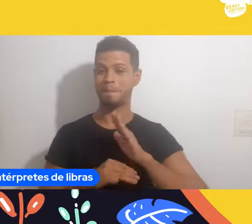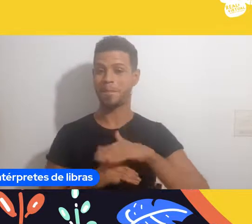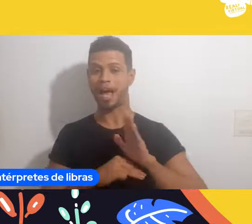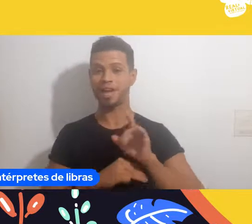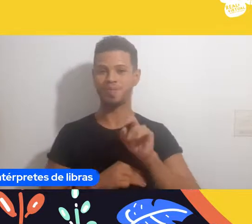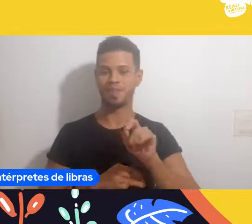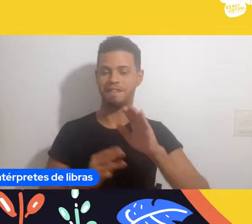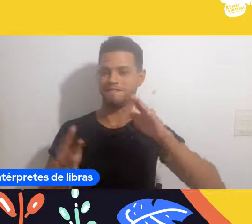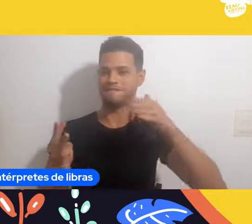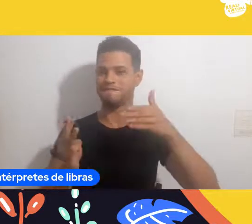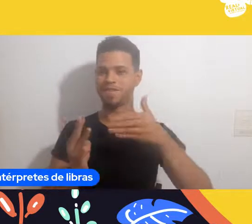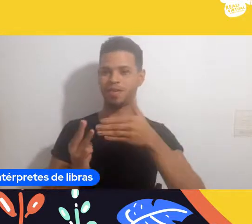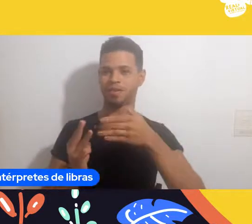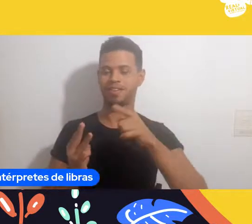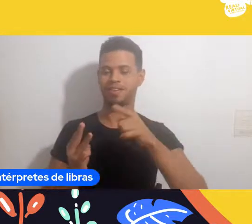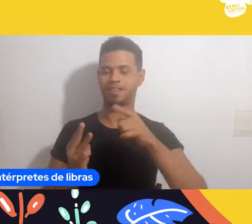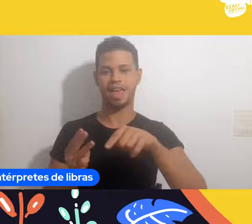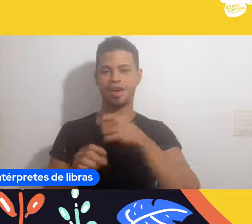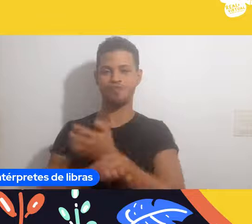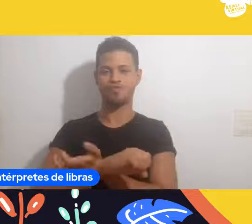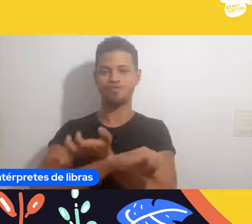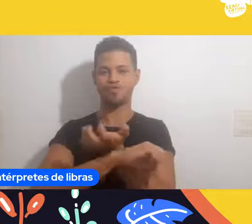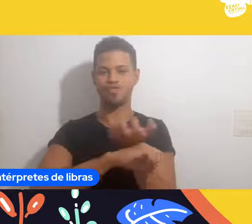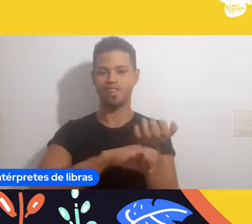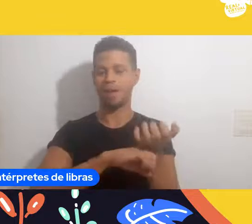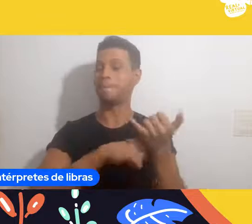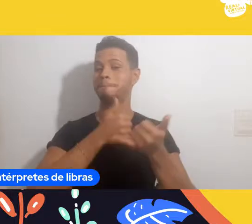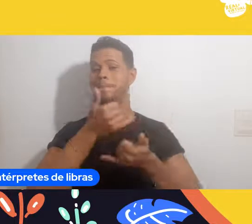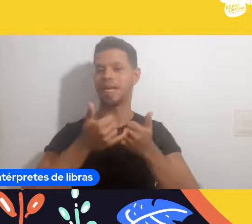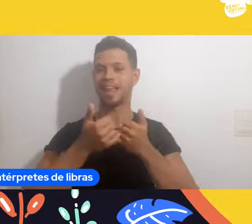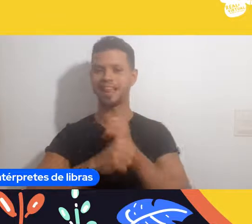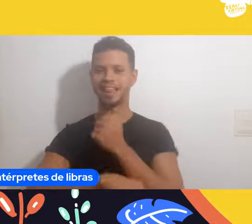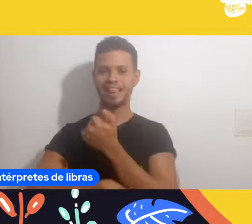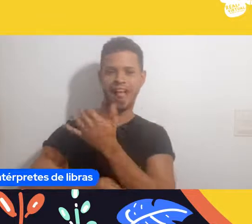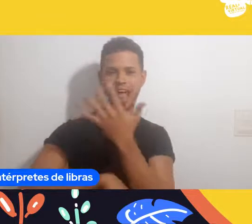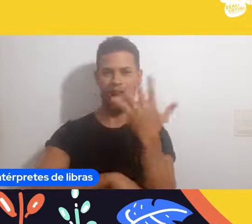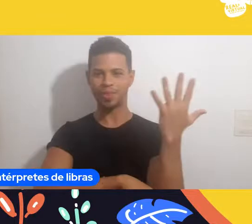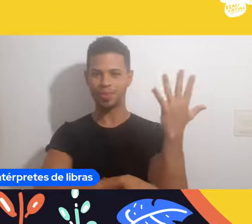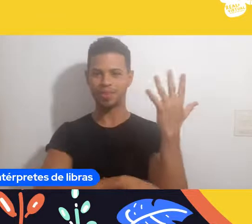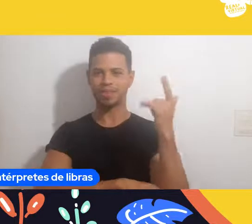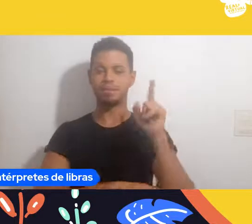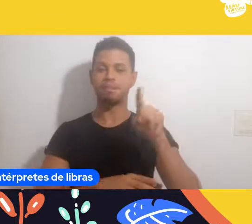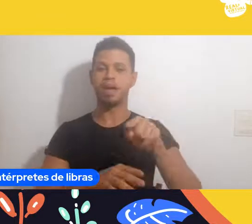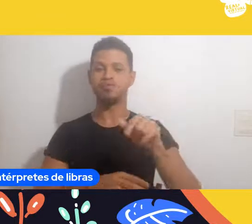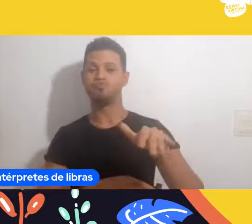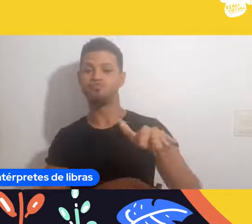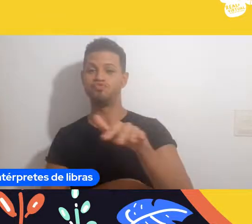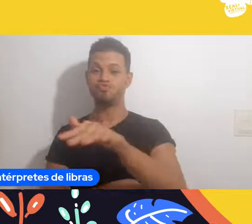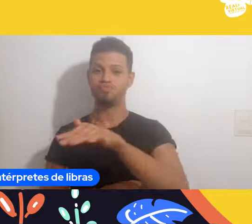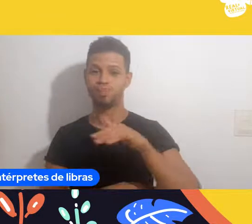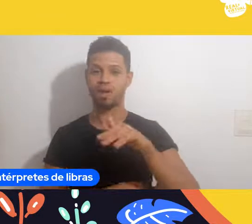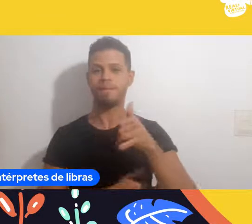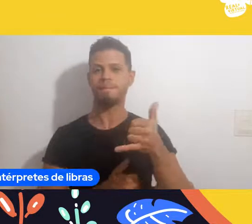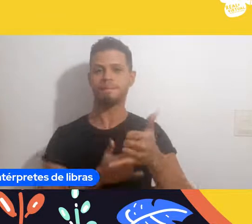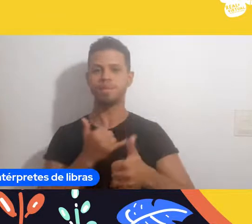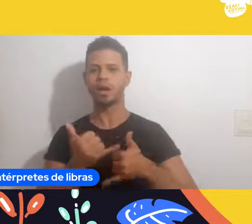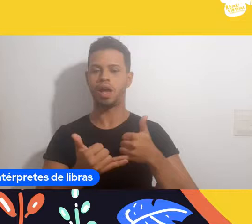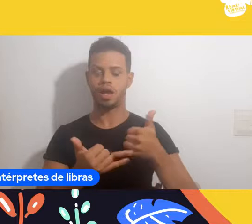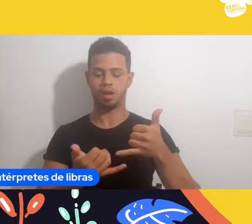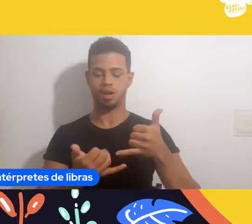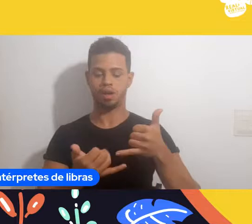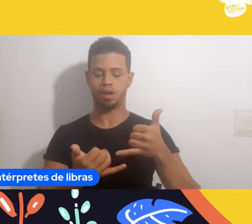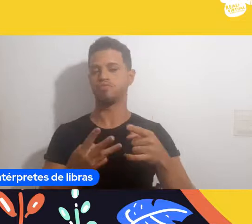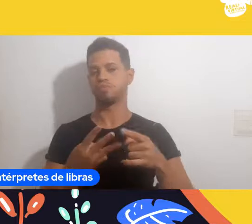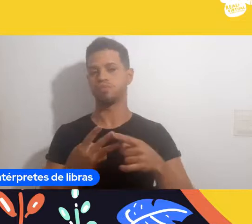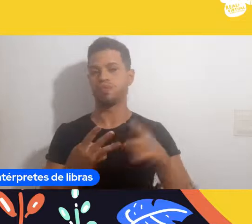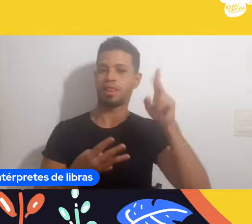centrais, que é o jardim, o brincar na natureza, o brincar no espaço com objetos não estruturados, lembrando as